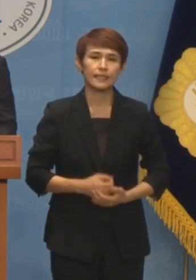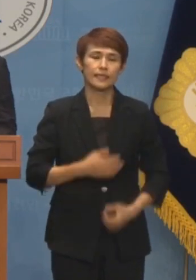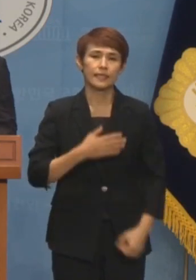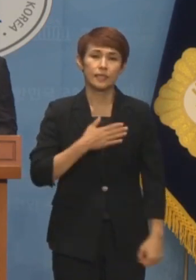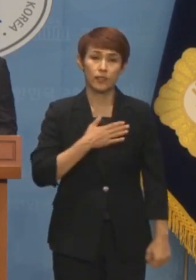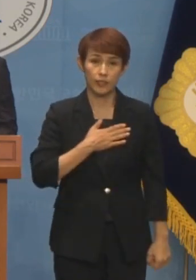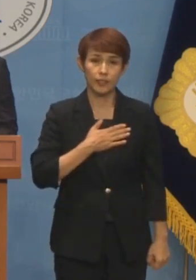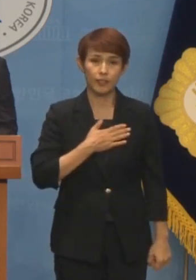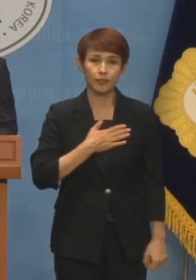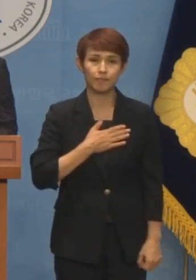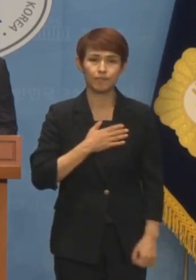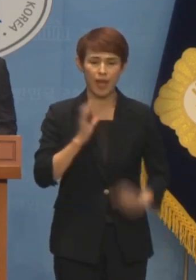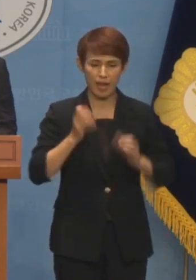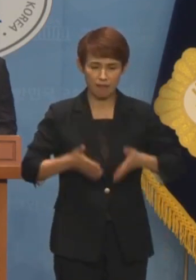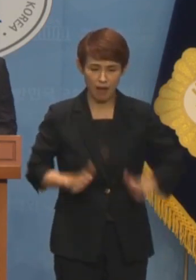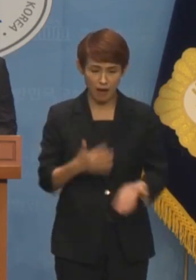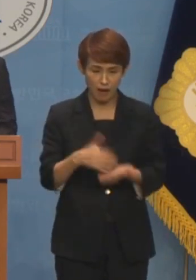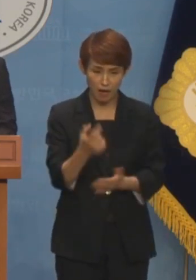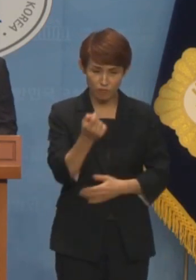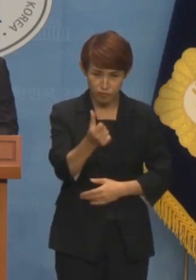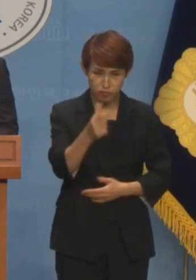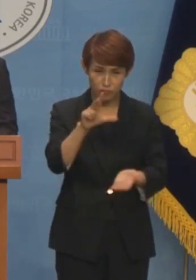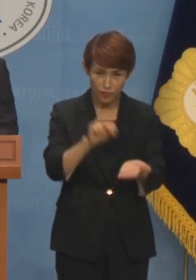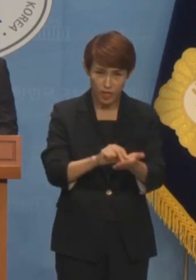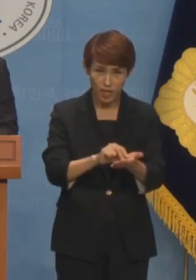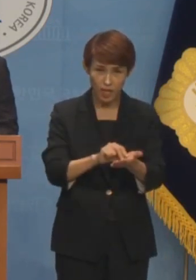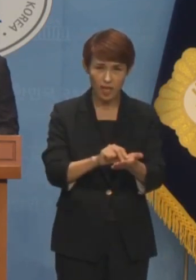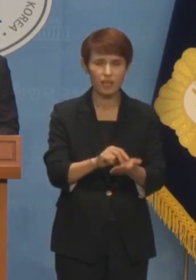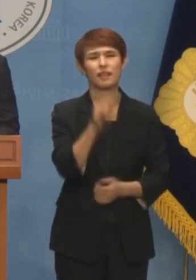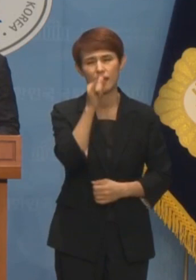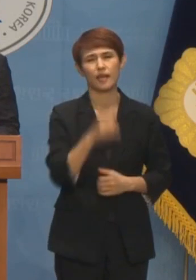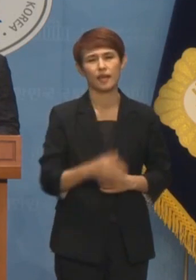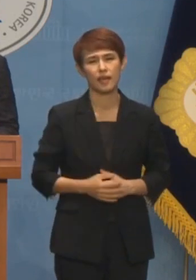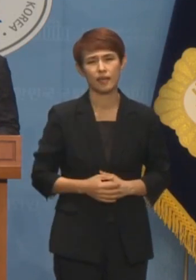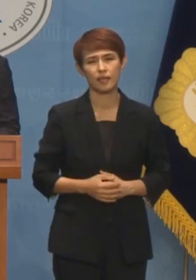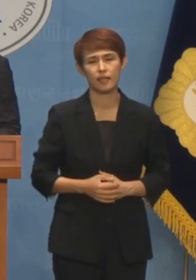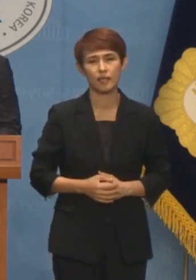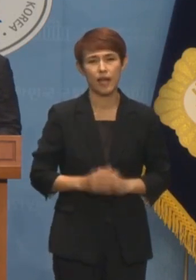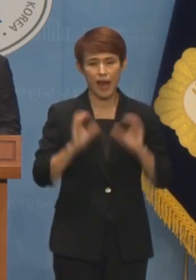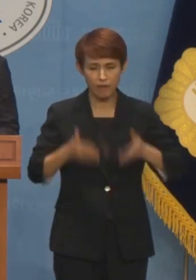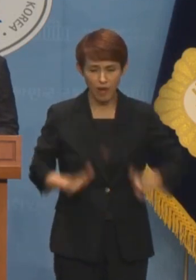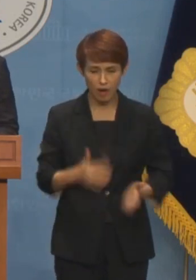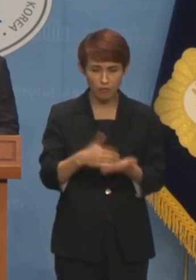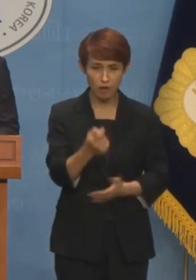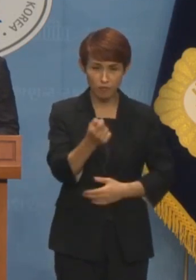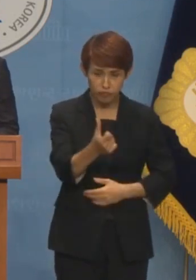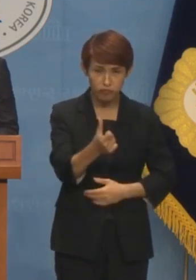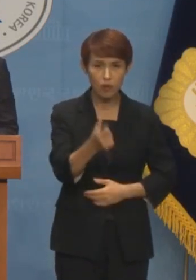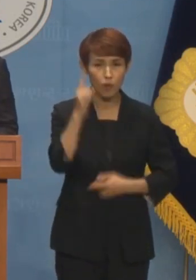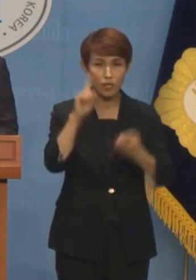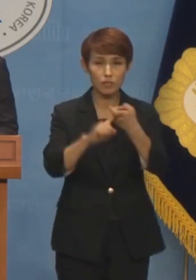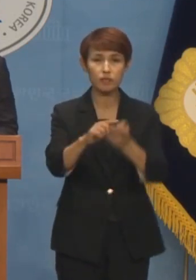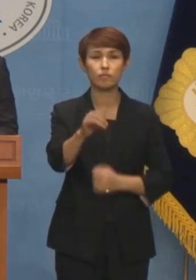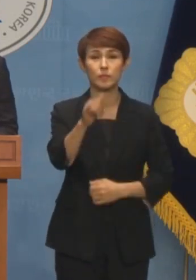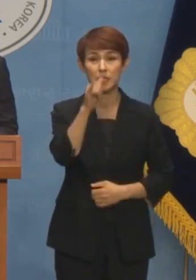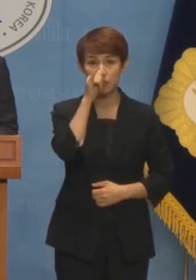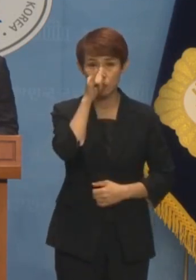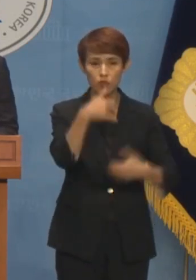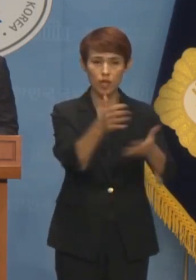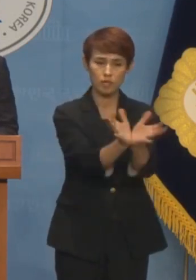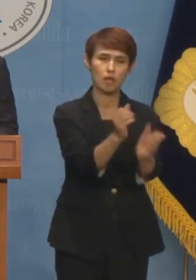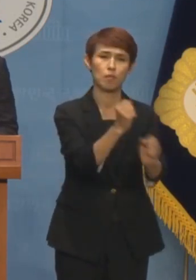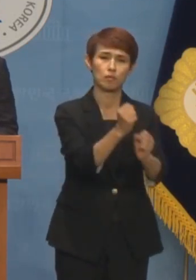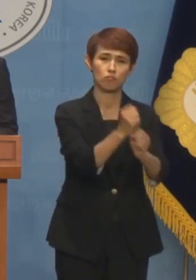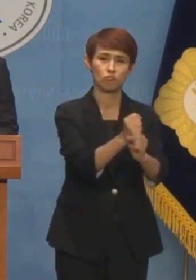저는 여기에 저출산의 원인도 있다고 생각합니다. 여기 저출산 문제에 큰 관심을 갖고 단체까지